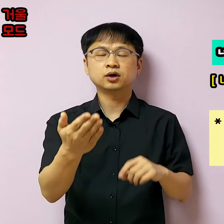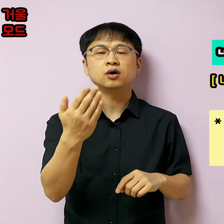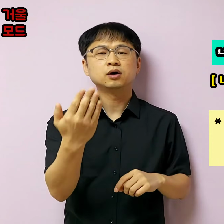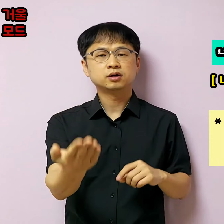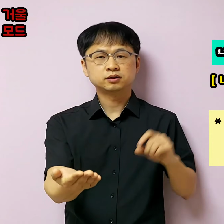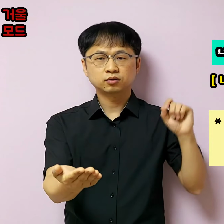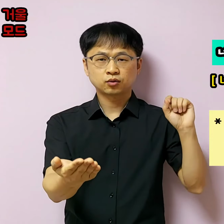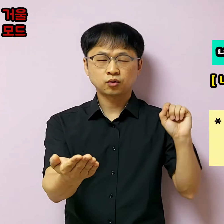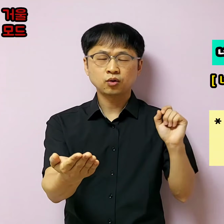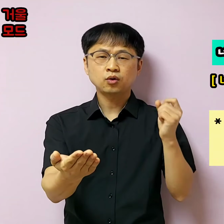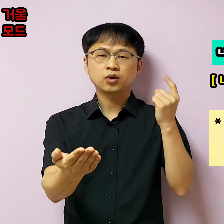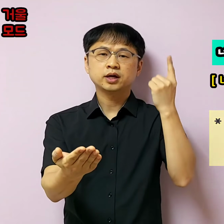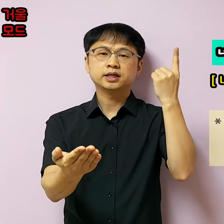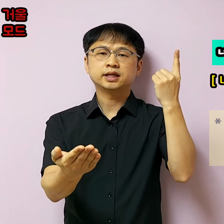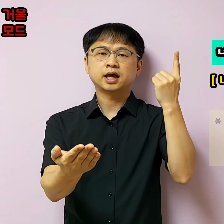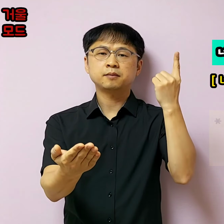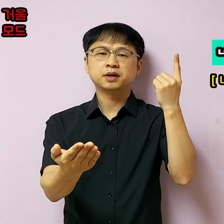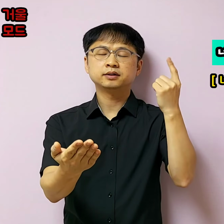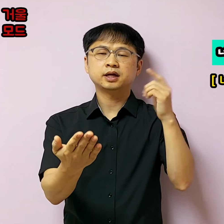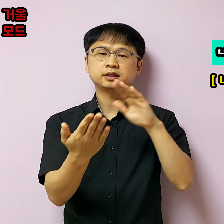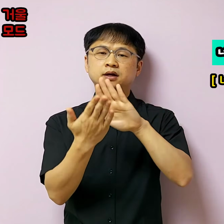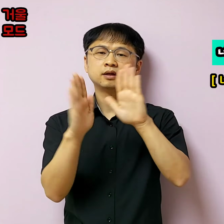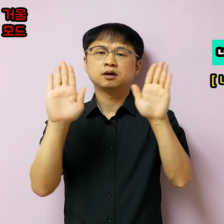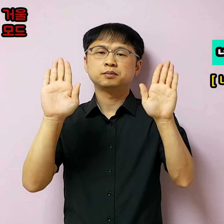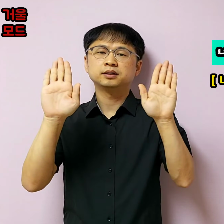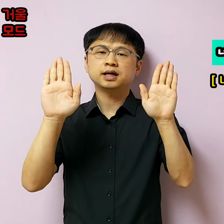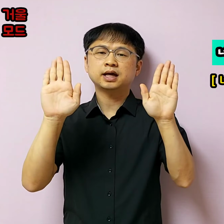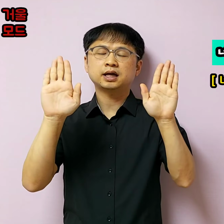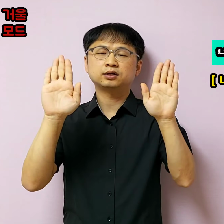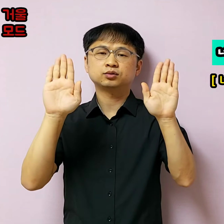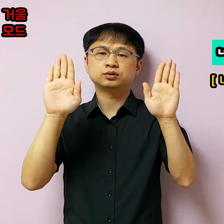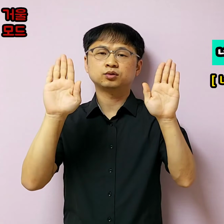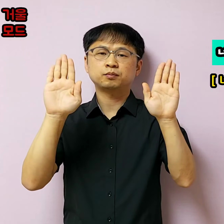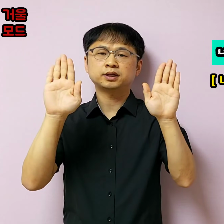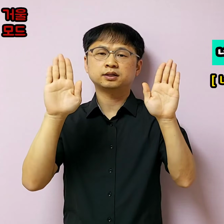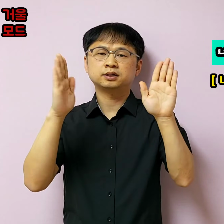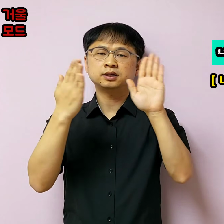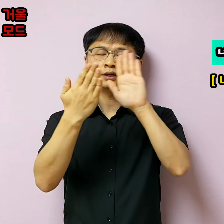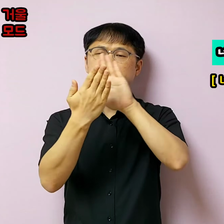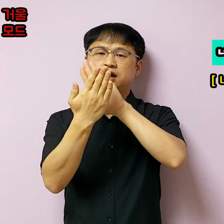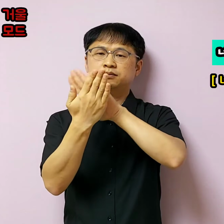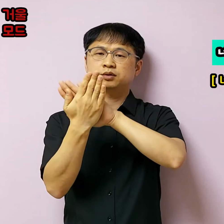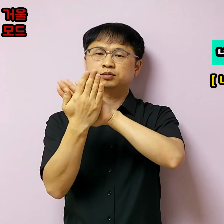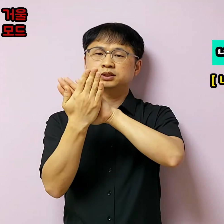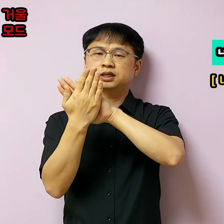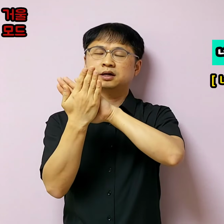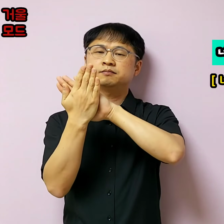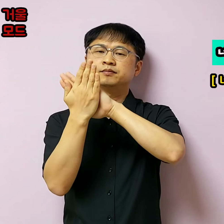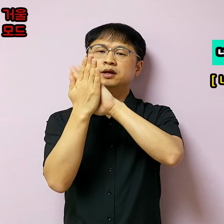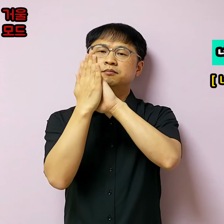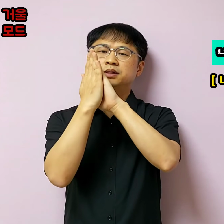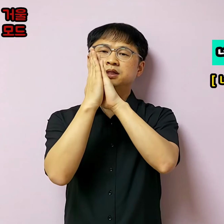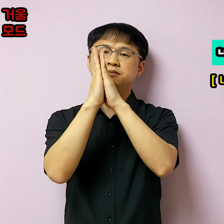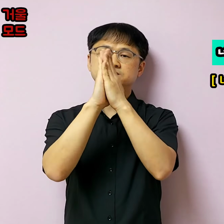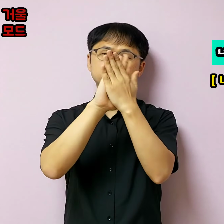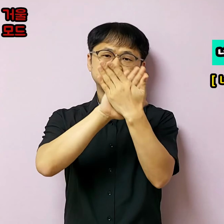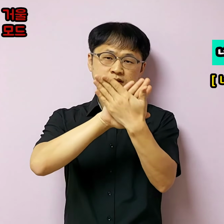되겠죠. 너로 인해 변해 있던, 변하다 라는 수어는 손바닥을 앞뒤로 붙인 다음 비틀면서 앞뒤를